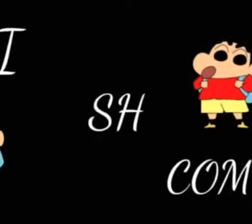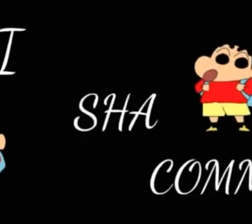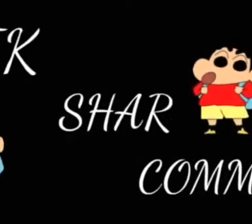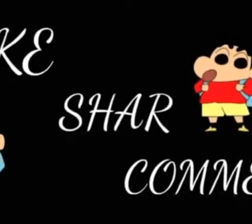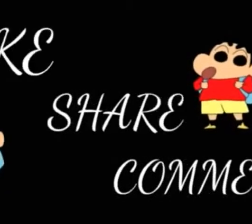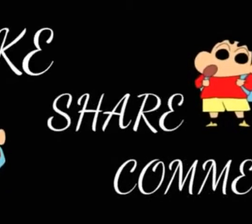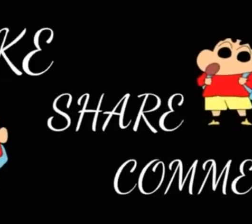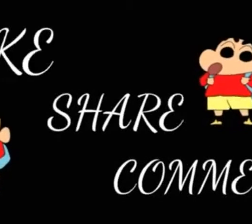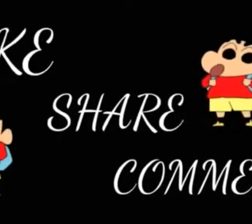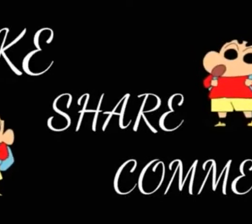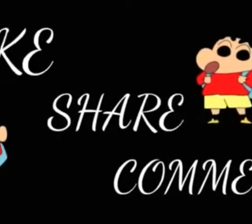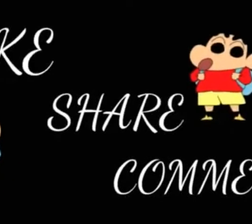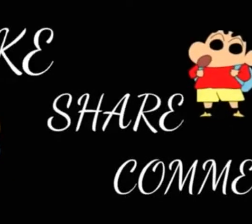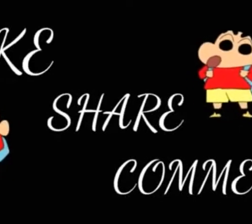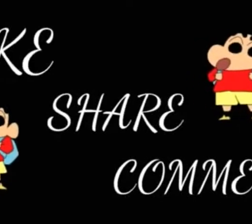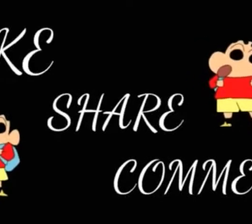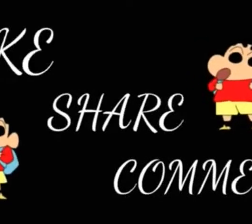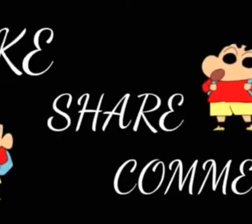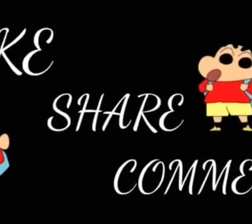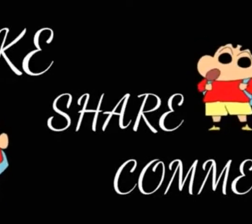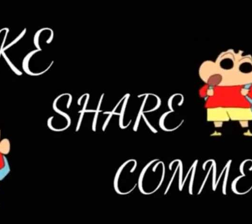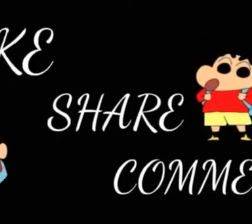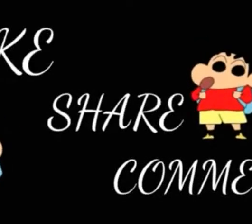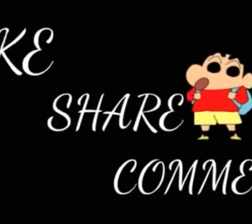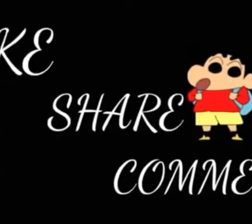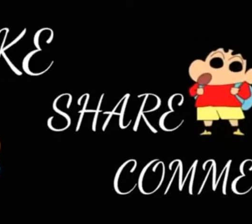लाइक शेयर और कमेंट करना मत भूलना, बाथरूम जाने नहीं भूलते ना, ये भी मत भूलना।